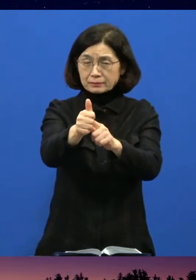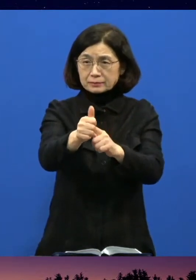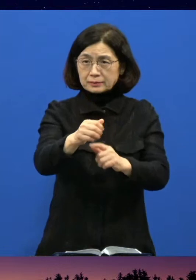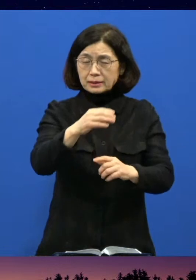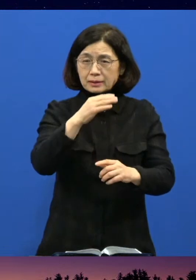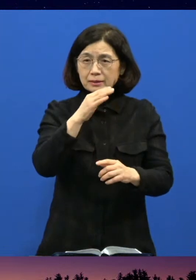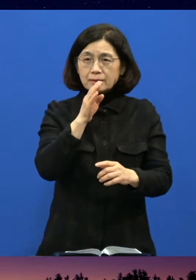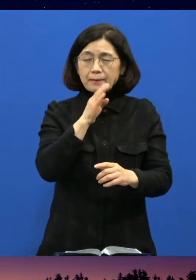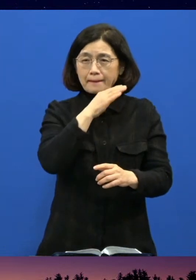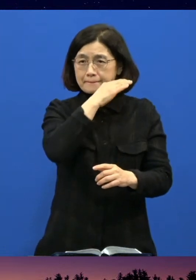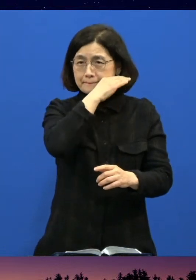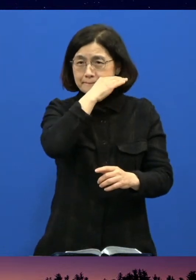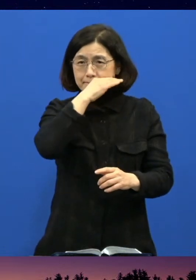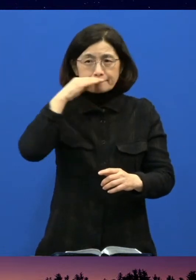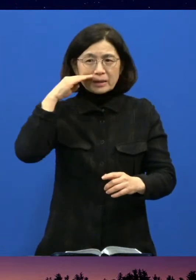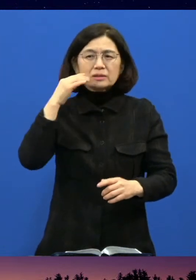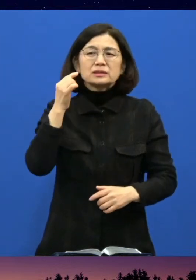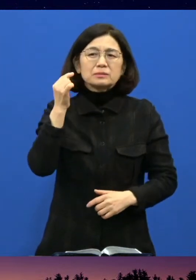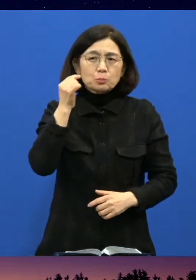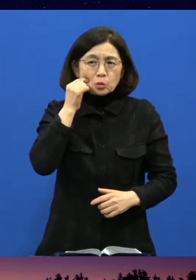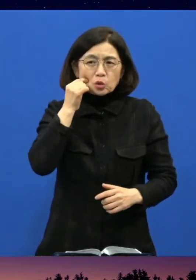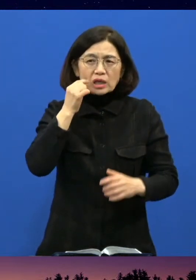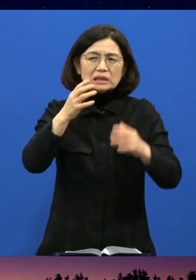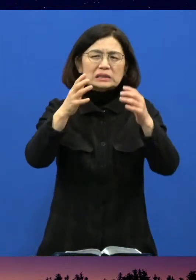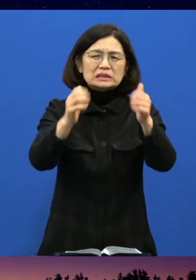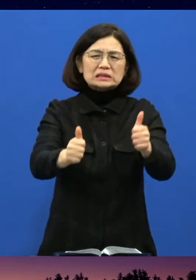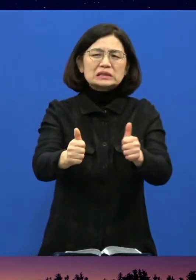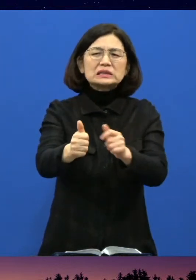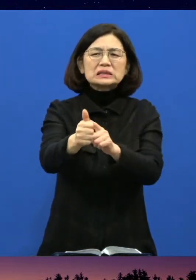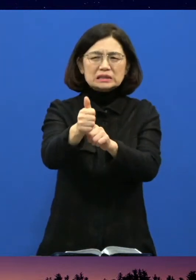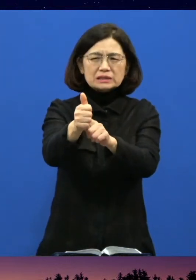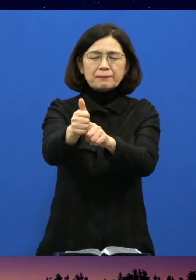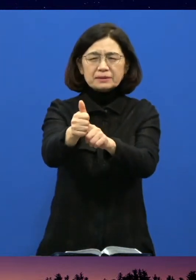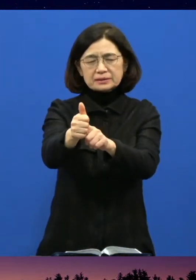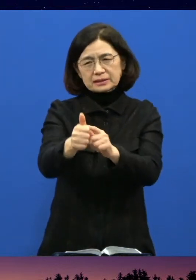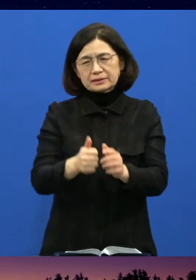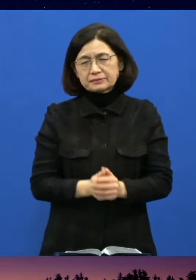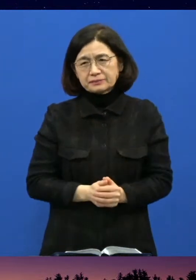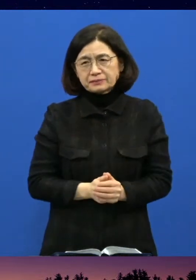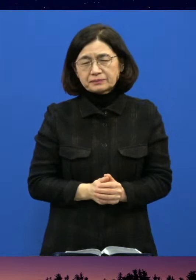재판장이다. 정의롭지 않은 재판장이다. 그에 비해